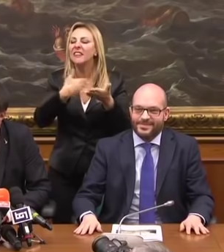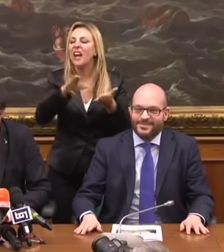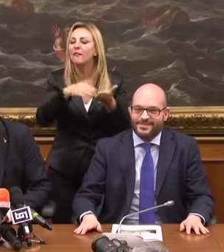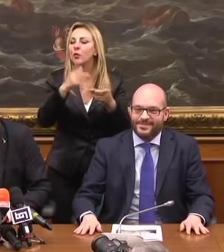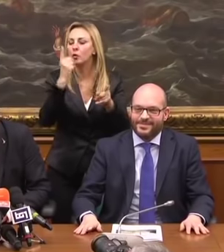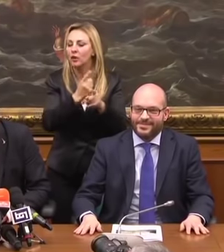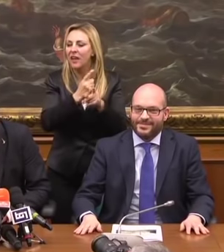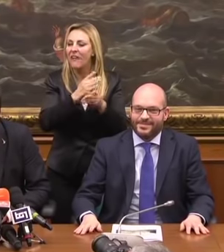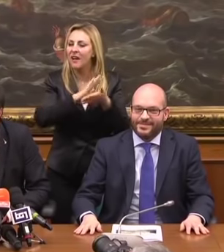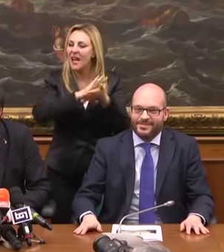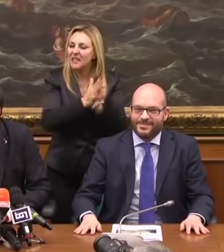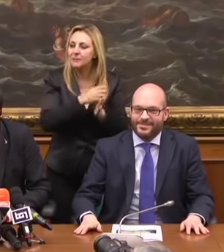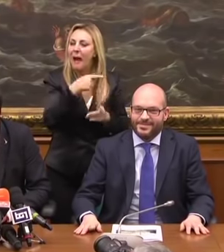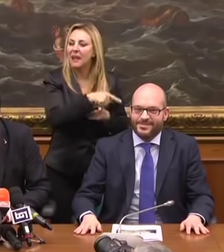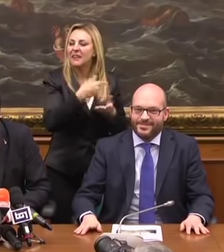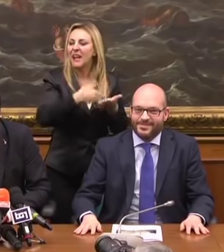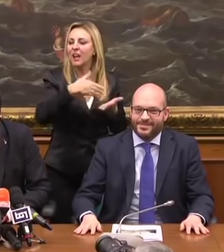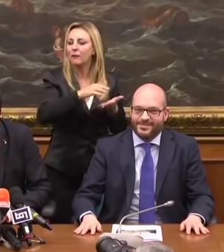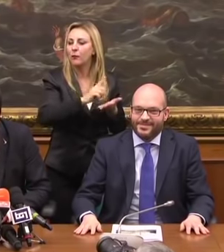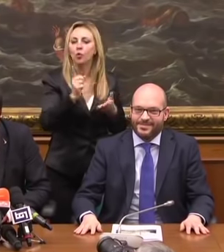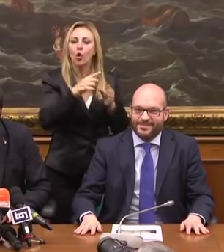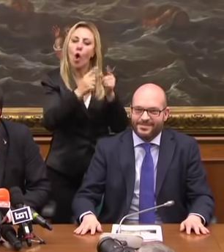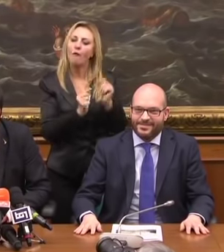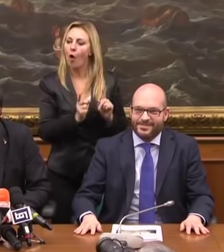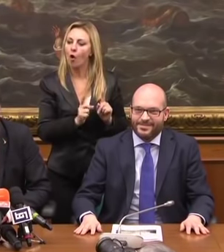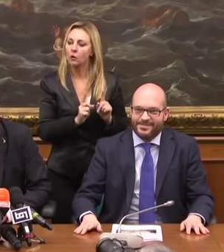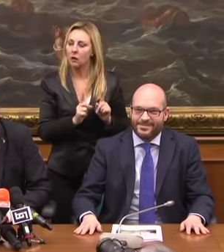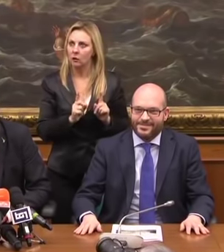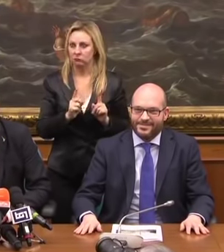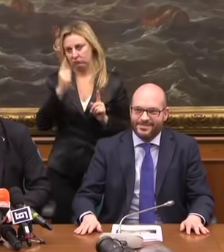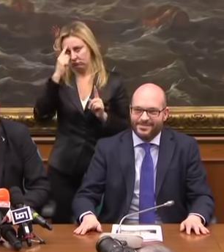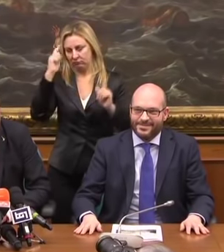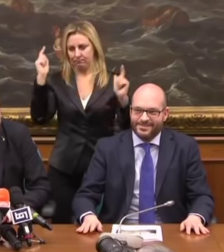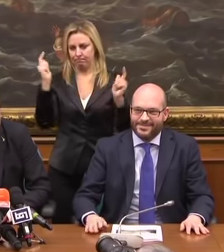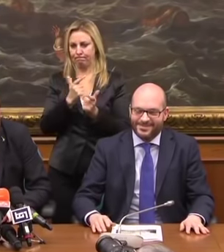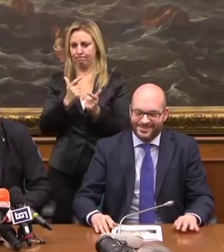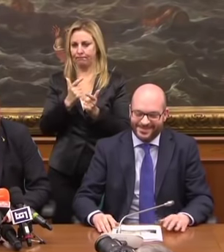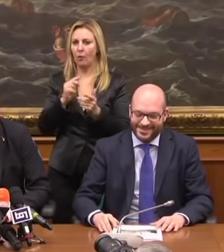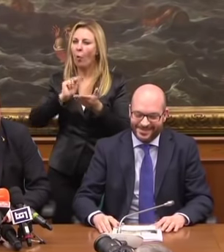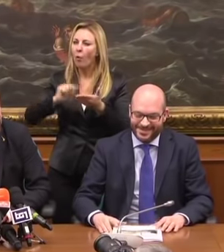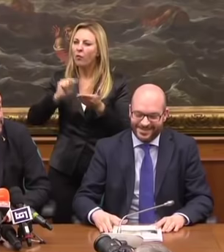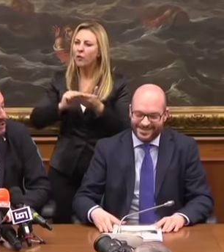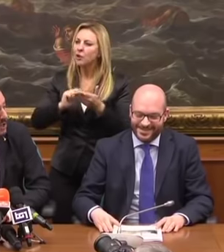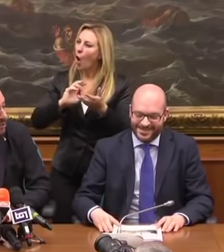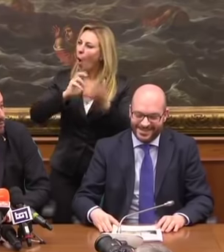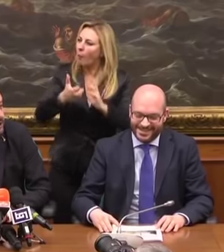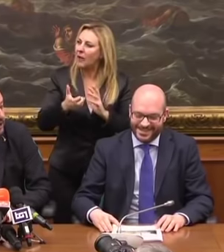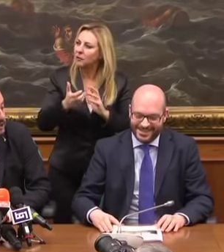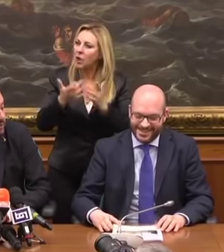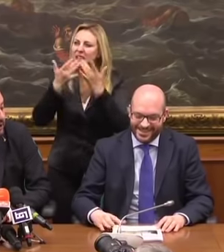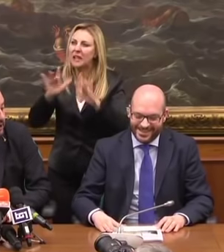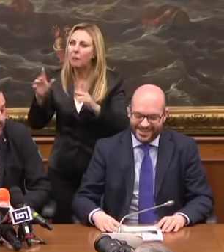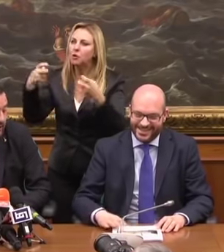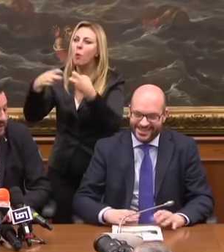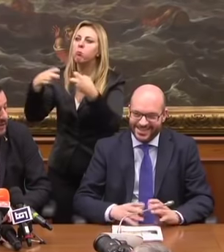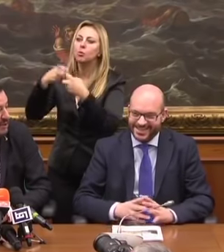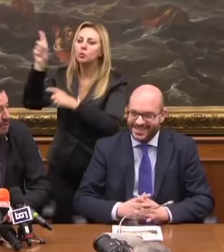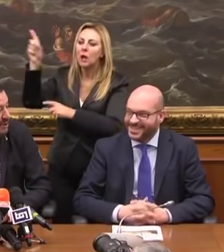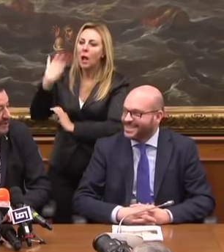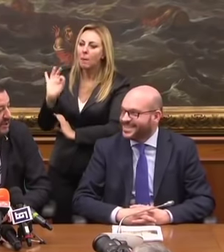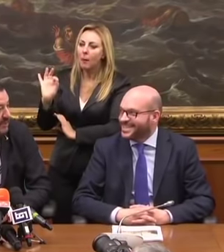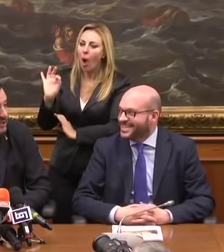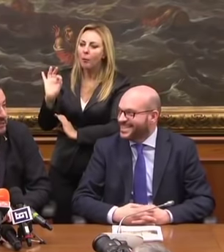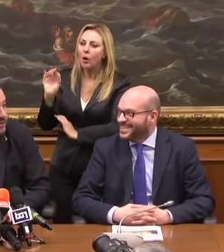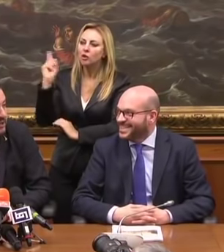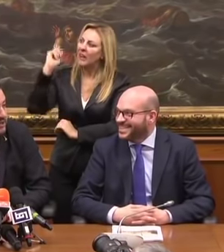devi smaltire non come foglia ma come rifiuto. Pensate all'ufficio complicazioni cose semplici che c'è a Bruxelles, c'è una